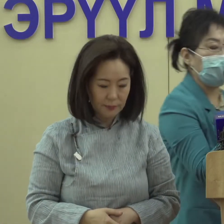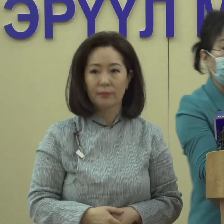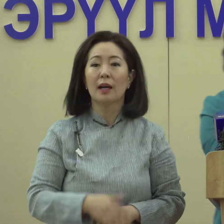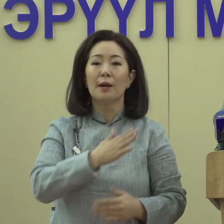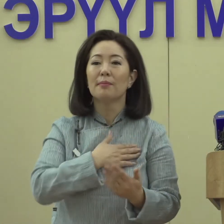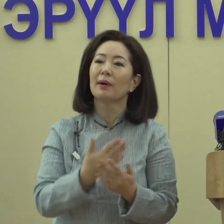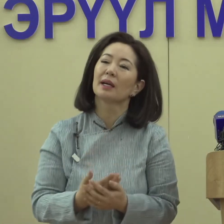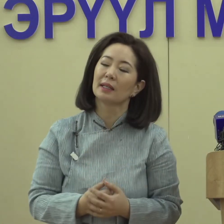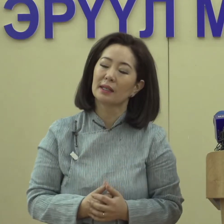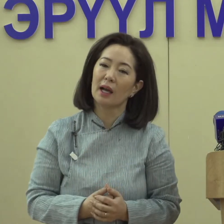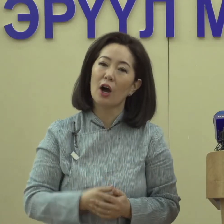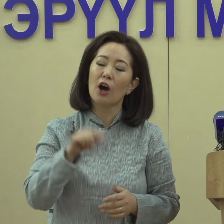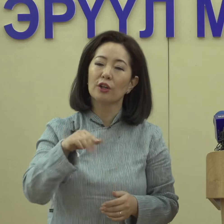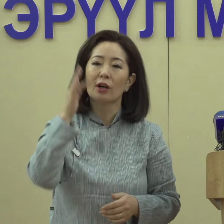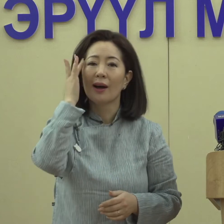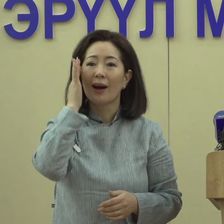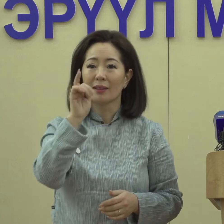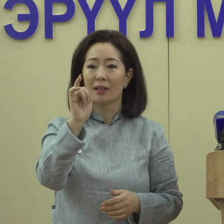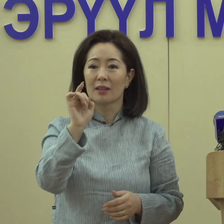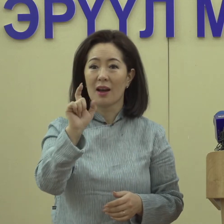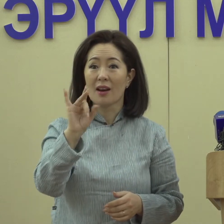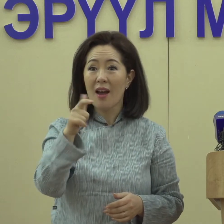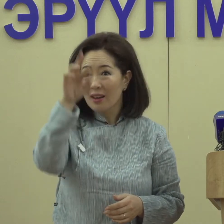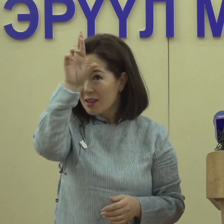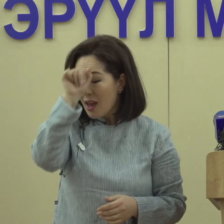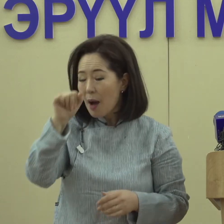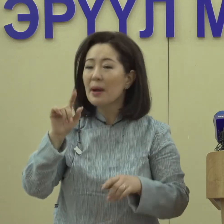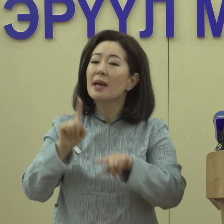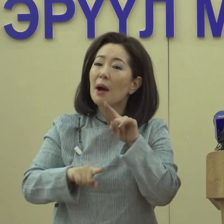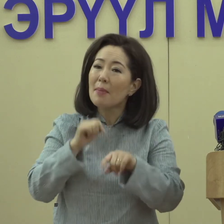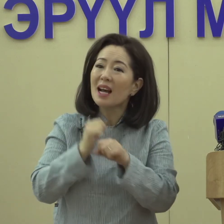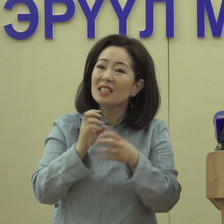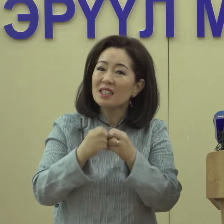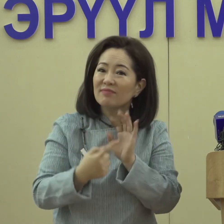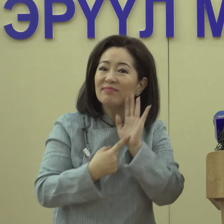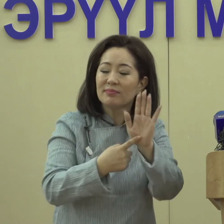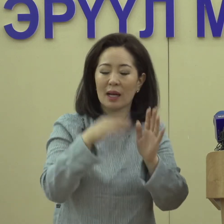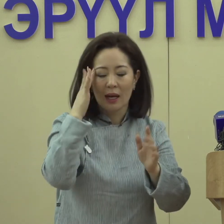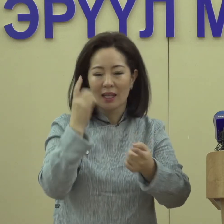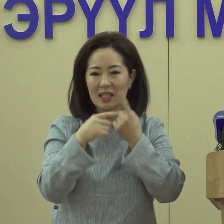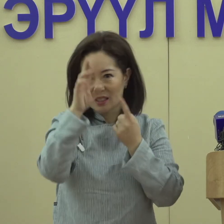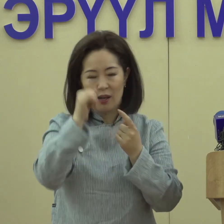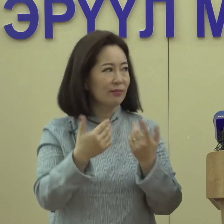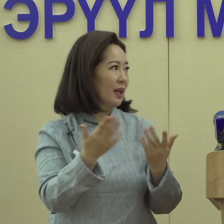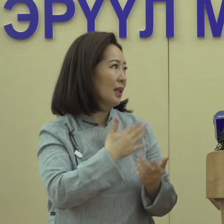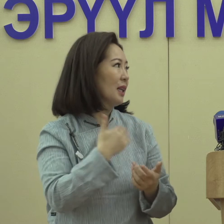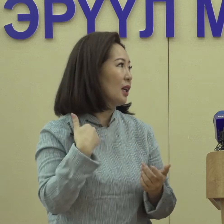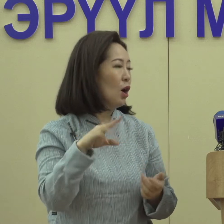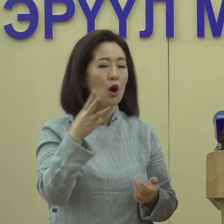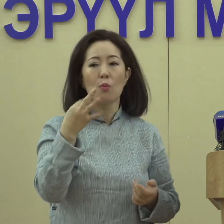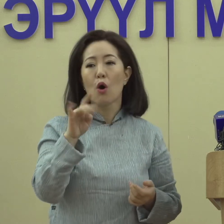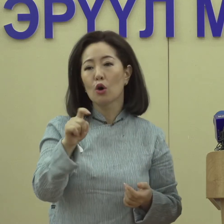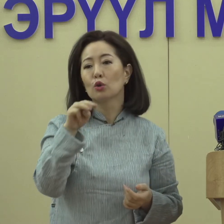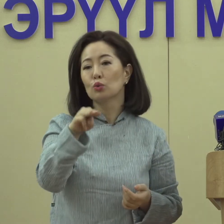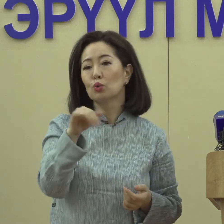за баярлалаа. Ингээд гадаад хэргийн яамнаас одоо авч хэрэгжүүлж байгаа арга хэмжээний талаар гадаад харилцааны яамны консулын газрын дарга мөнх төшөг